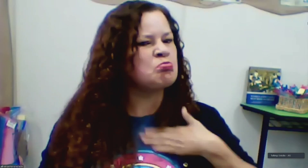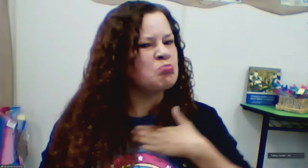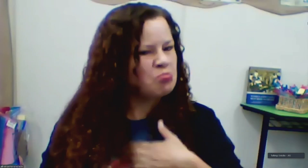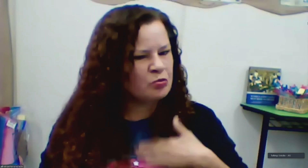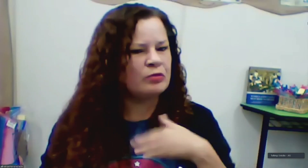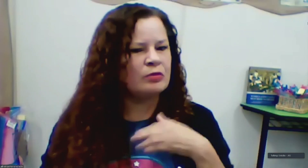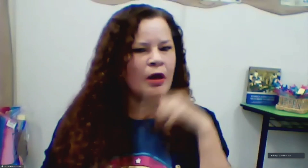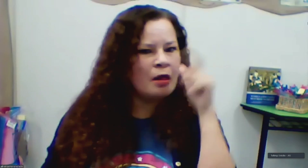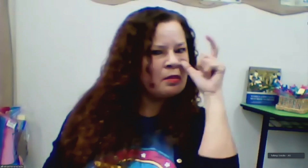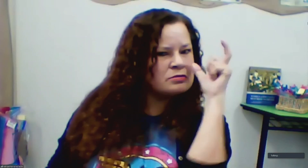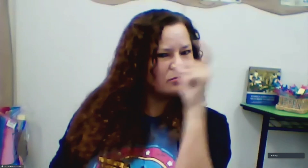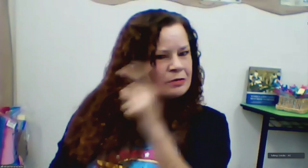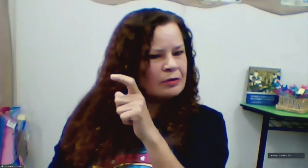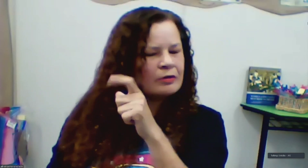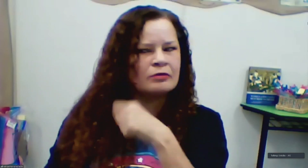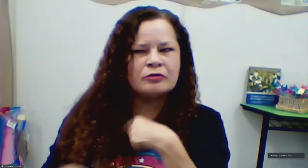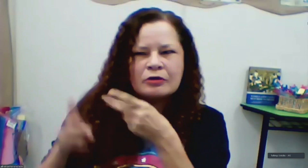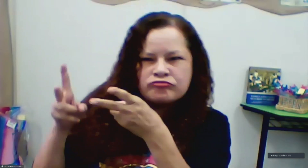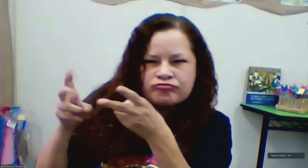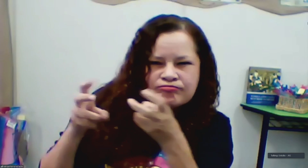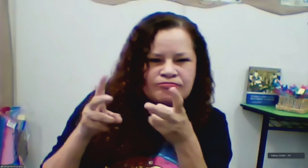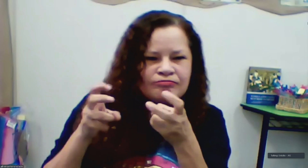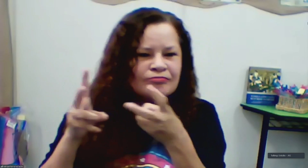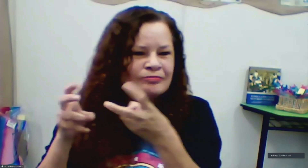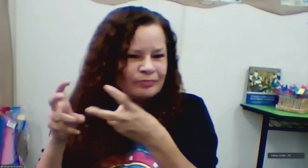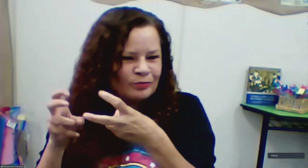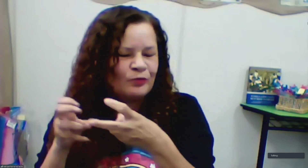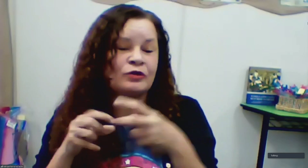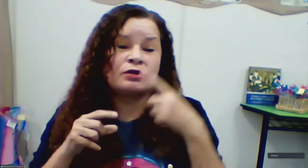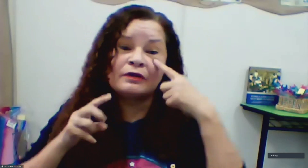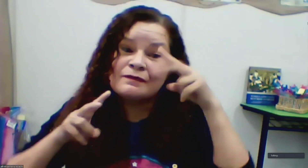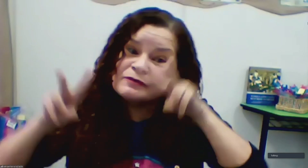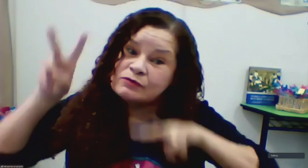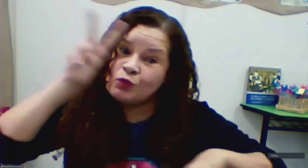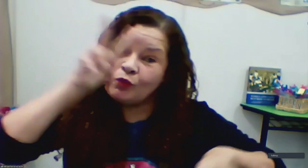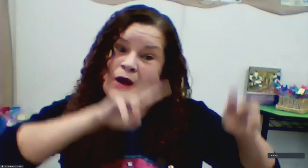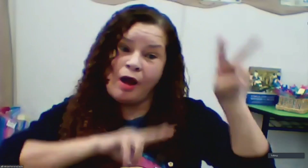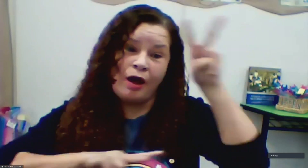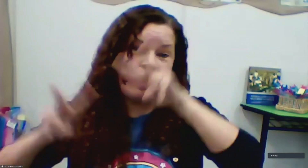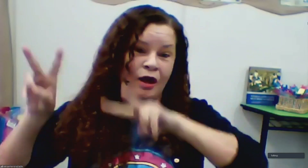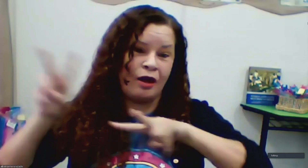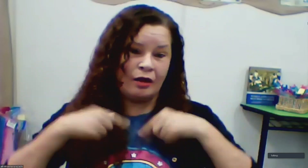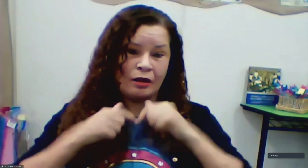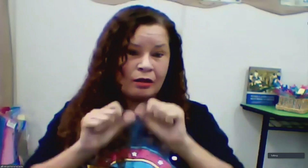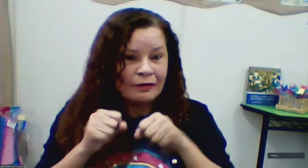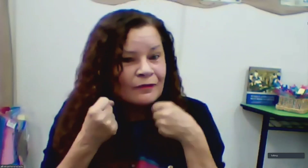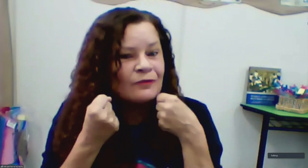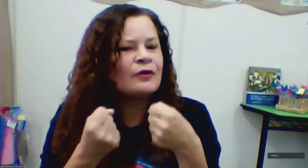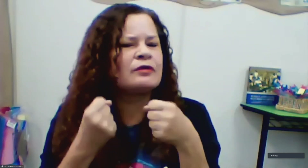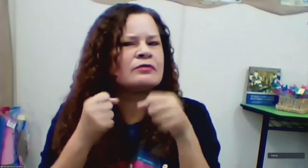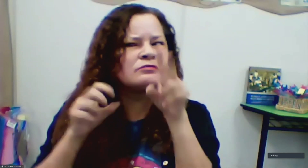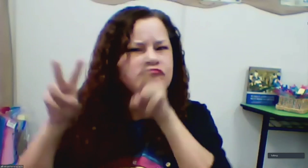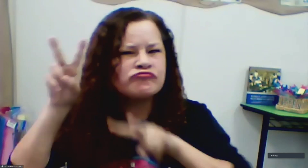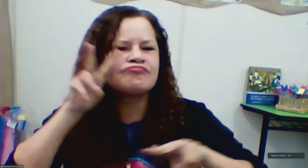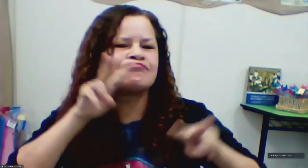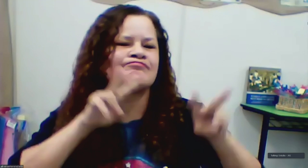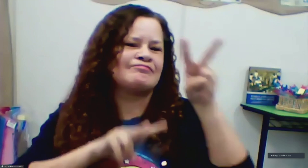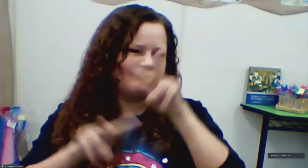sala, porque a questão do surdo é tudo visual. Então, sofri bastante, mas